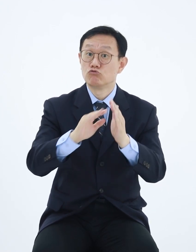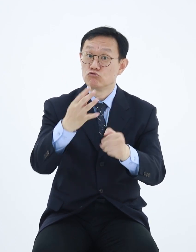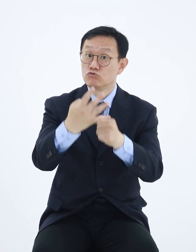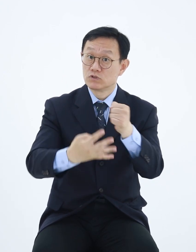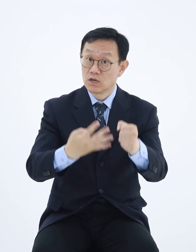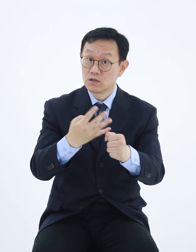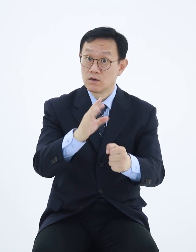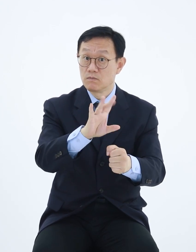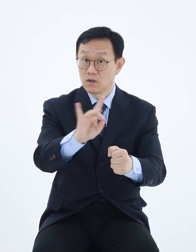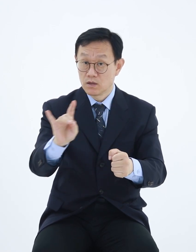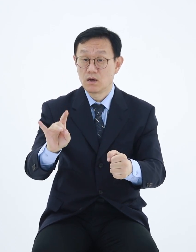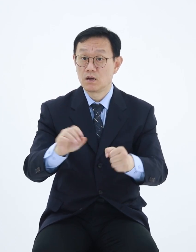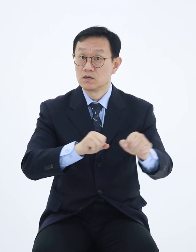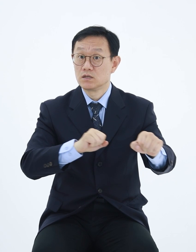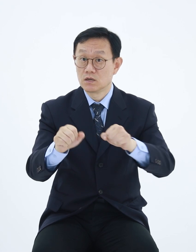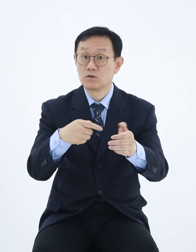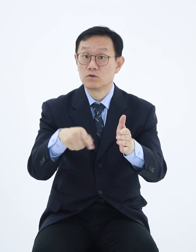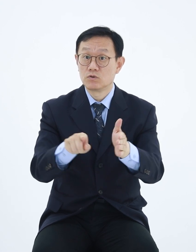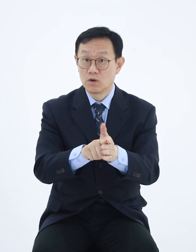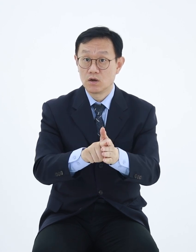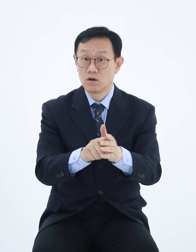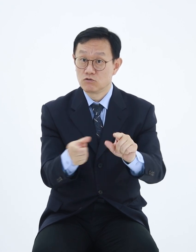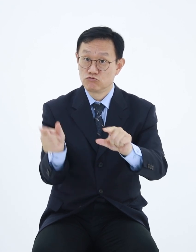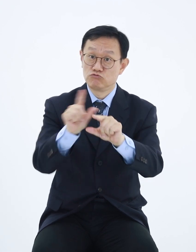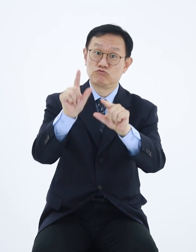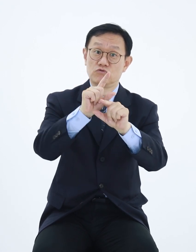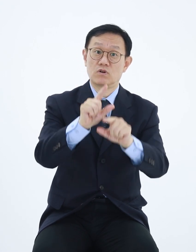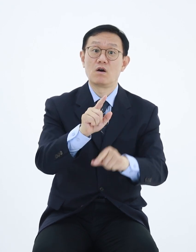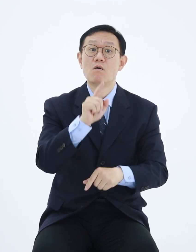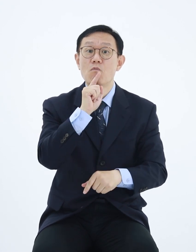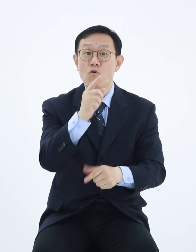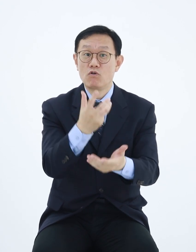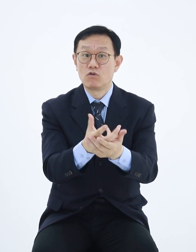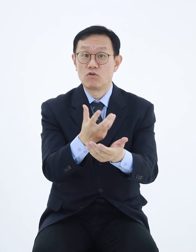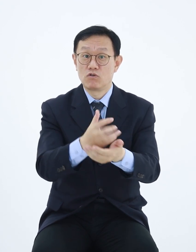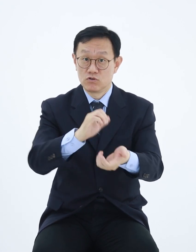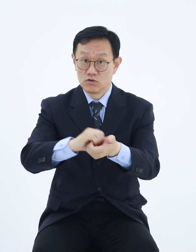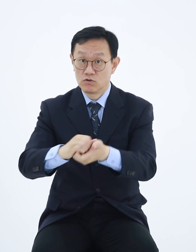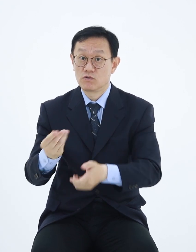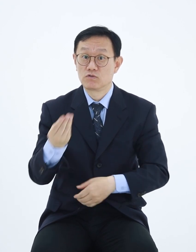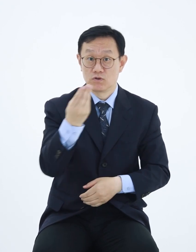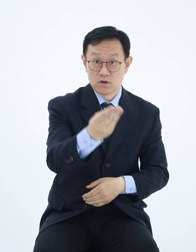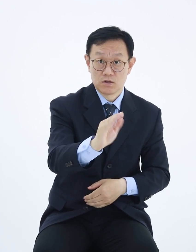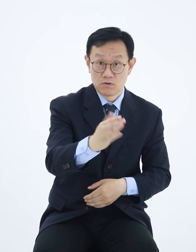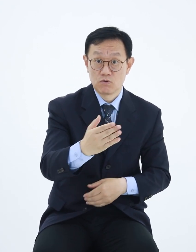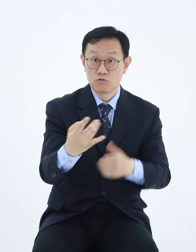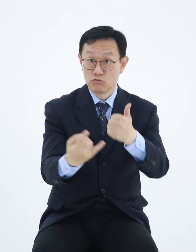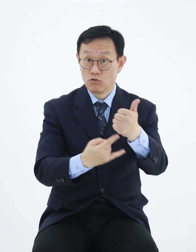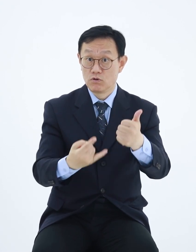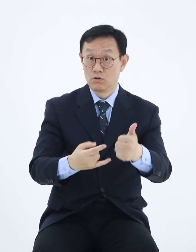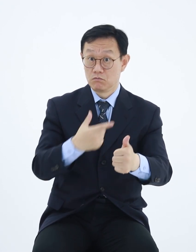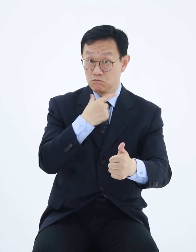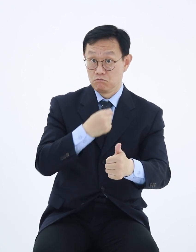4년마다 협약 이행을 위한 후속 보고서를 정기적으로 제출해야 하며 만약 위원회의 요구가 있으면 언제든 제출해야